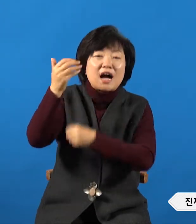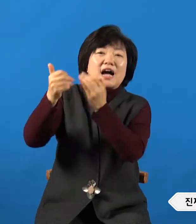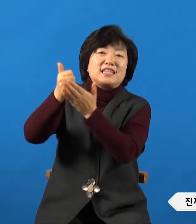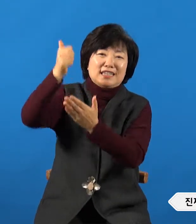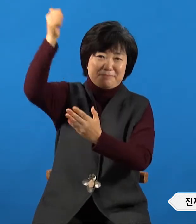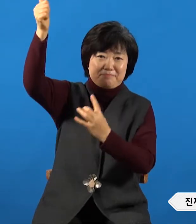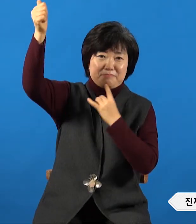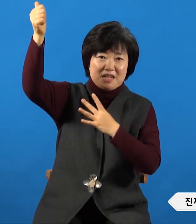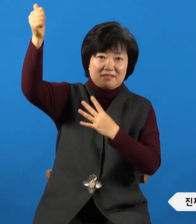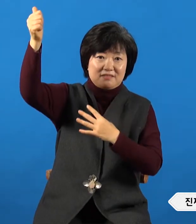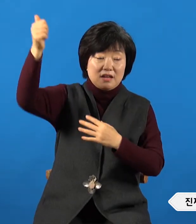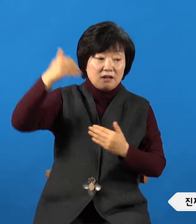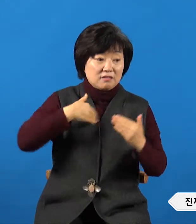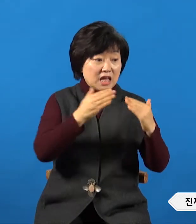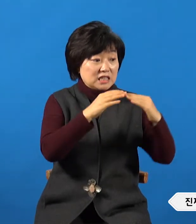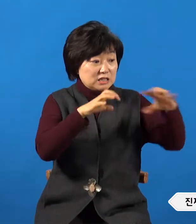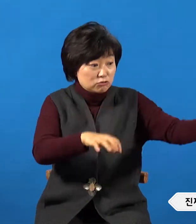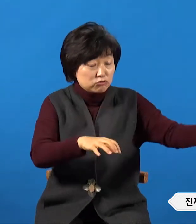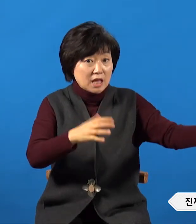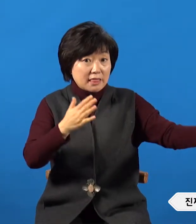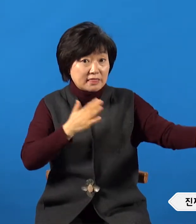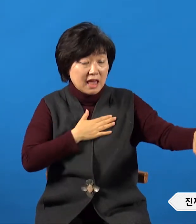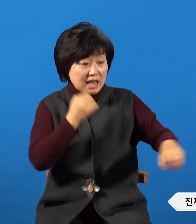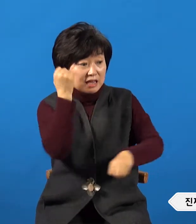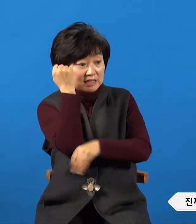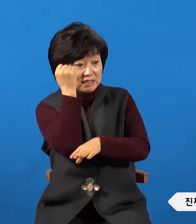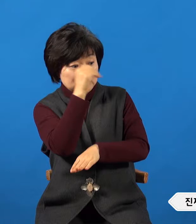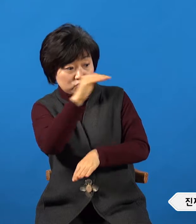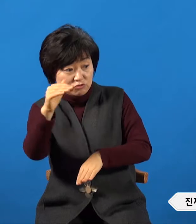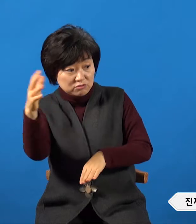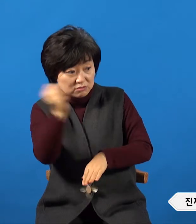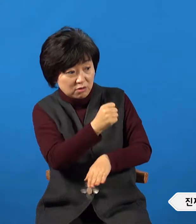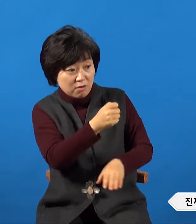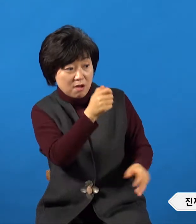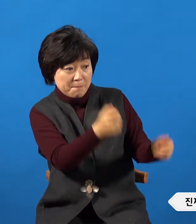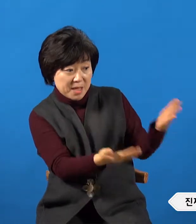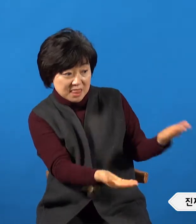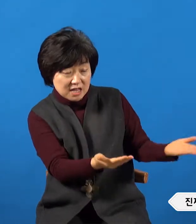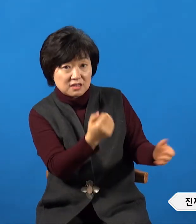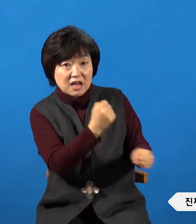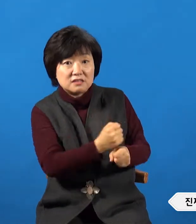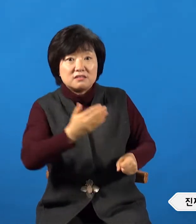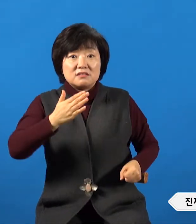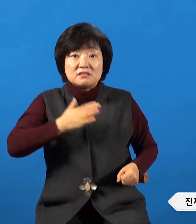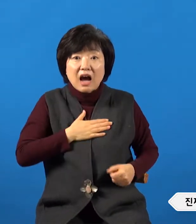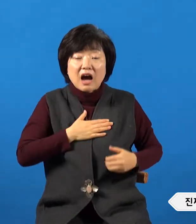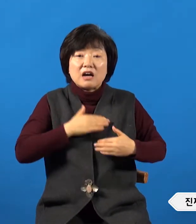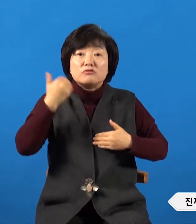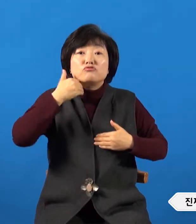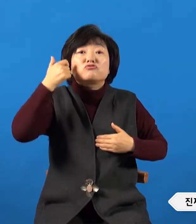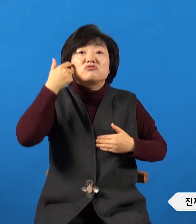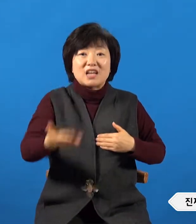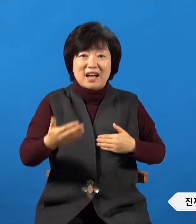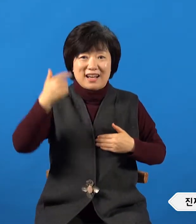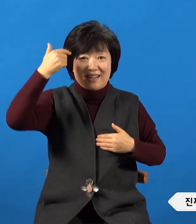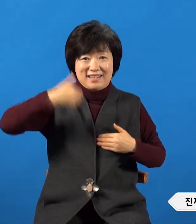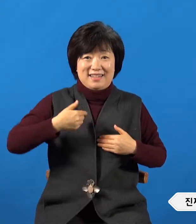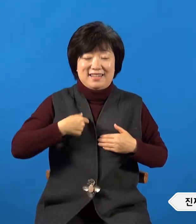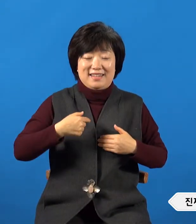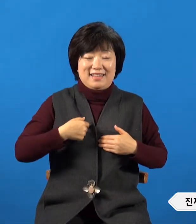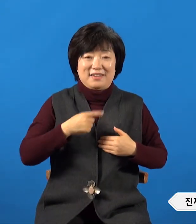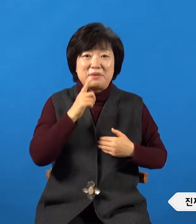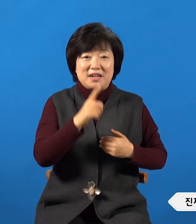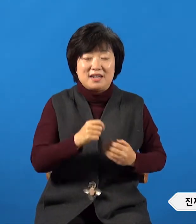하나님 외에 이웃을 그렇게 너의 기준으로 판단하고 있는 너는 과연 누군가?